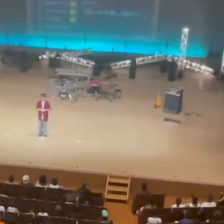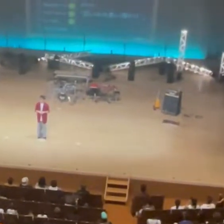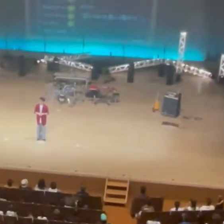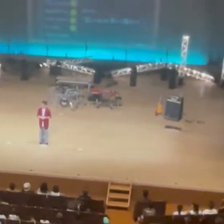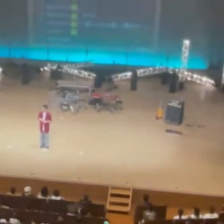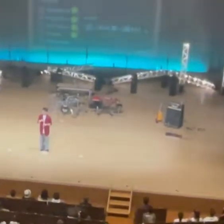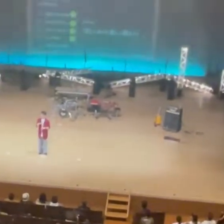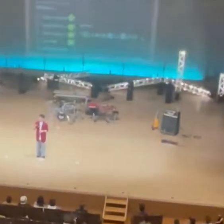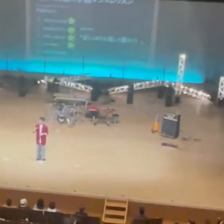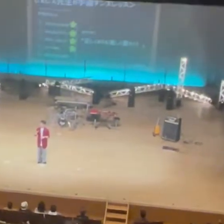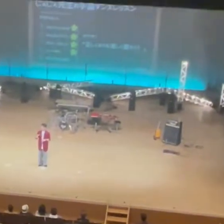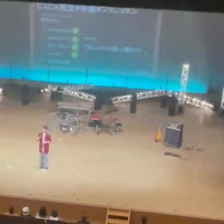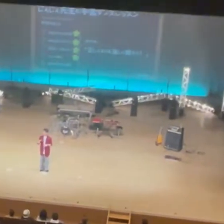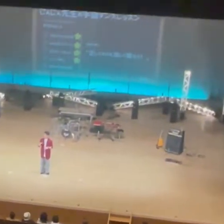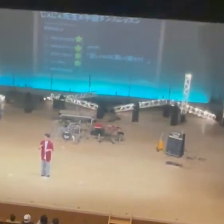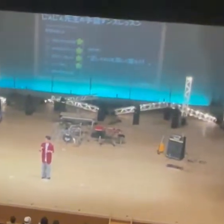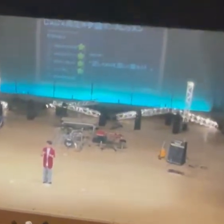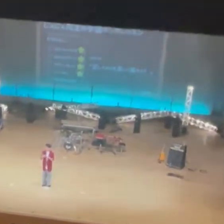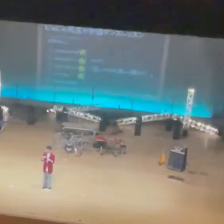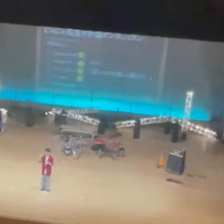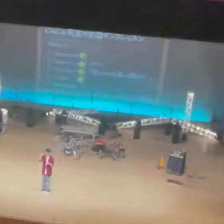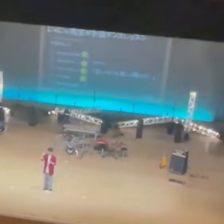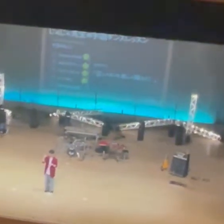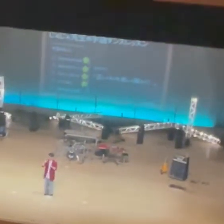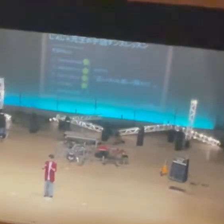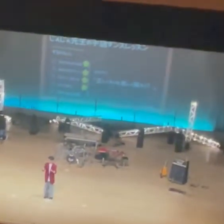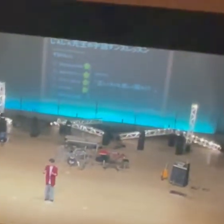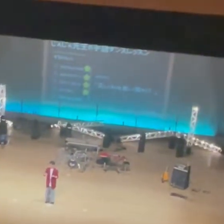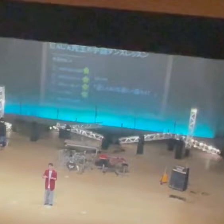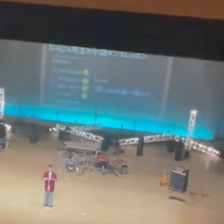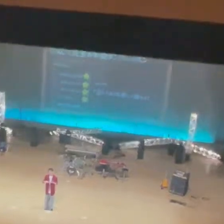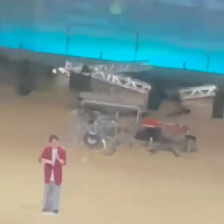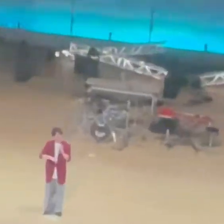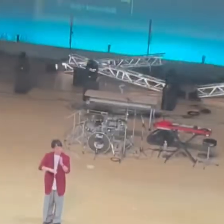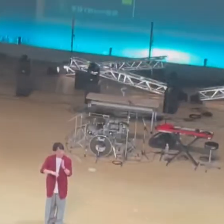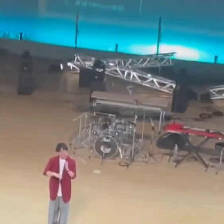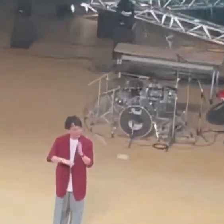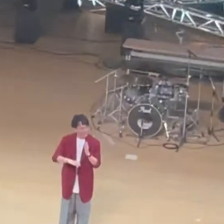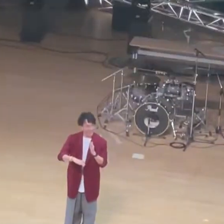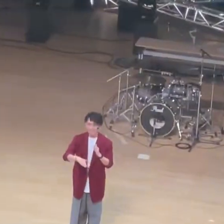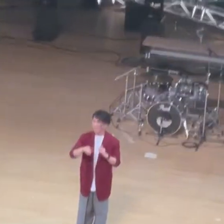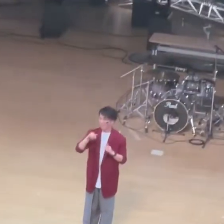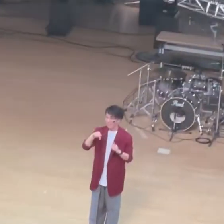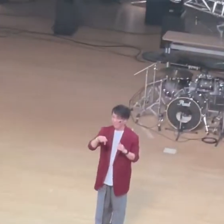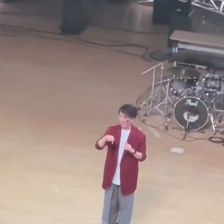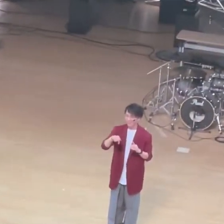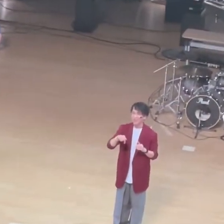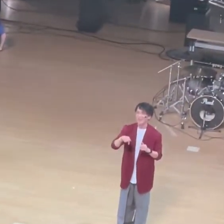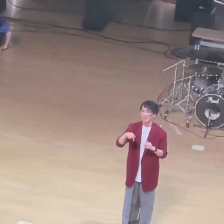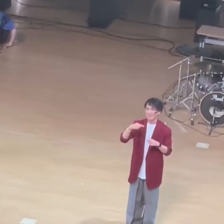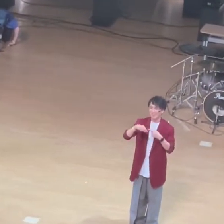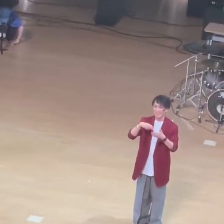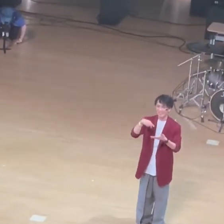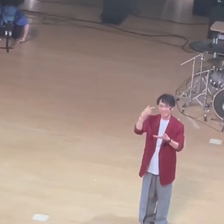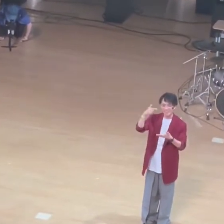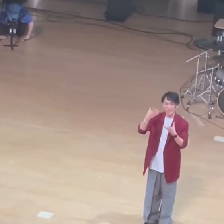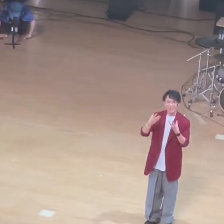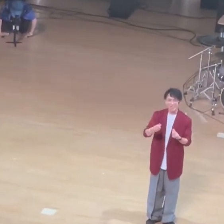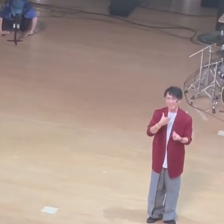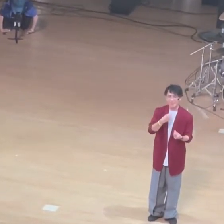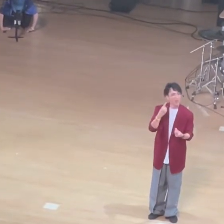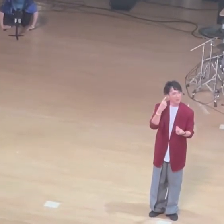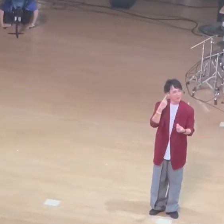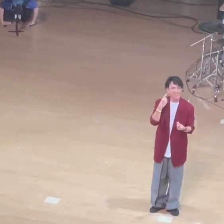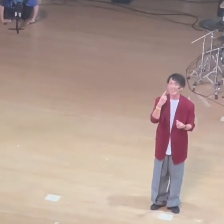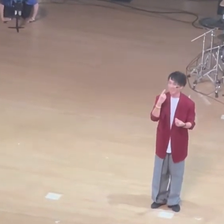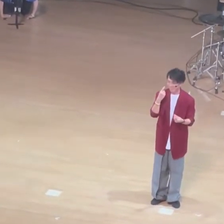では皆さん、今日一緒にレッスンしてくれて本当にありがとうございます。今日でこれでこのシュワダンスレッスン終わ